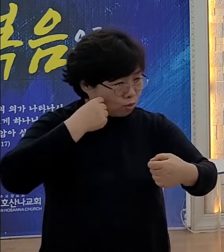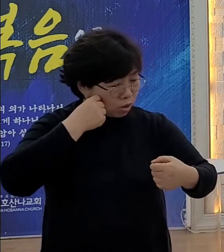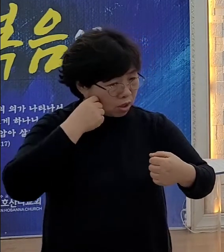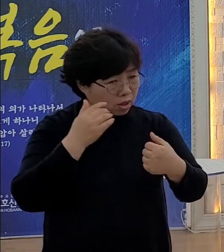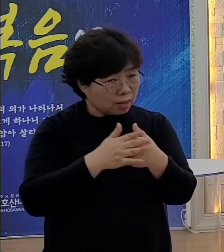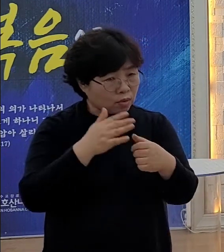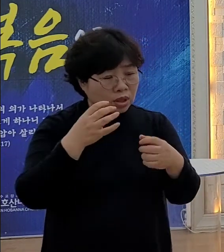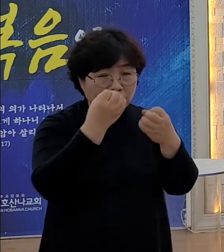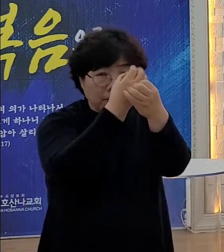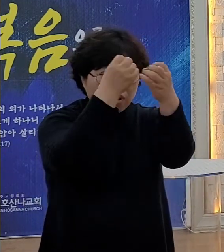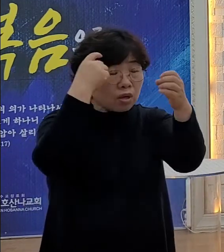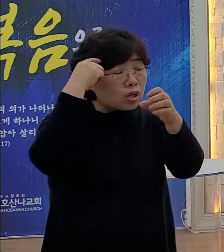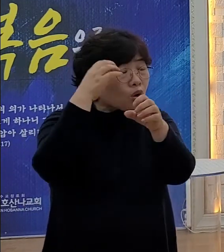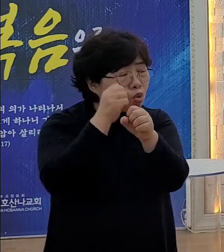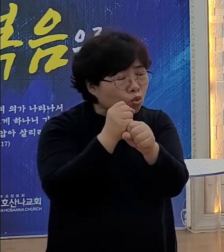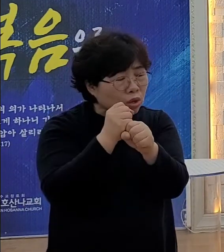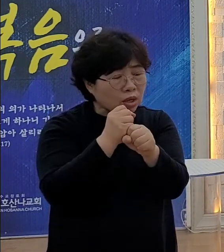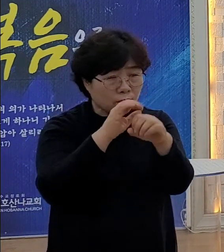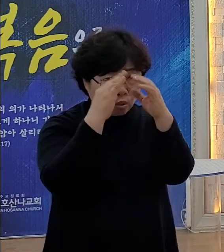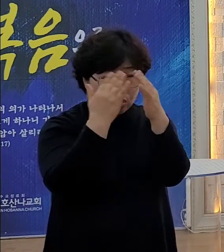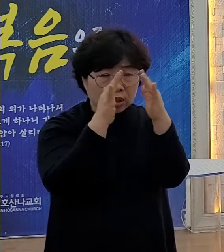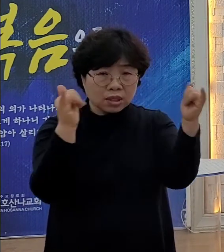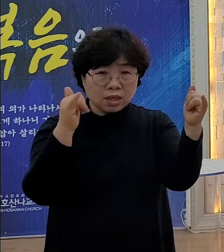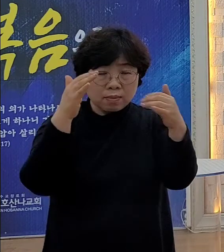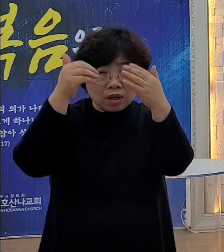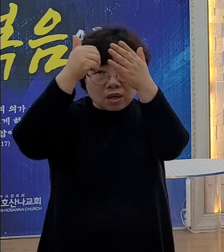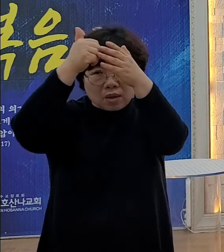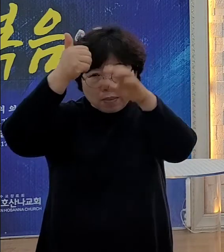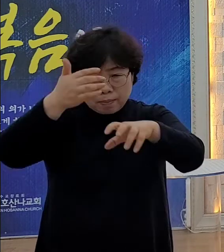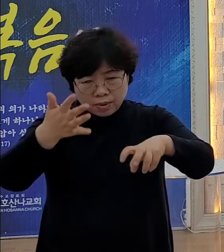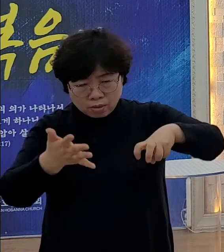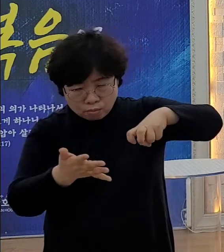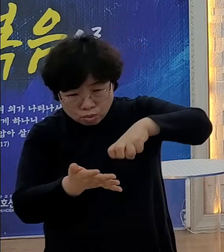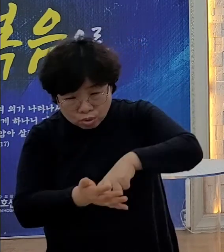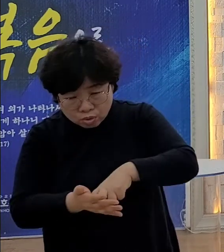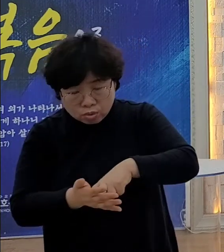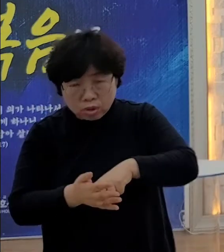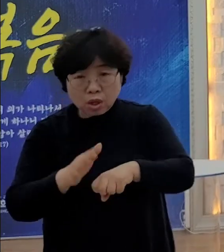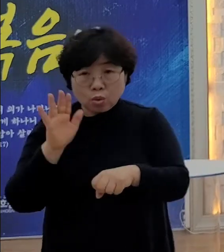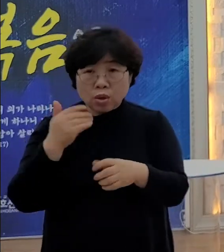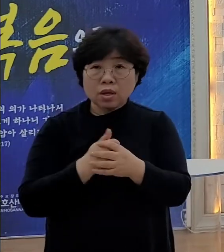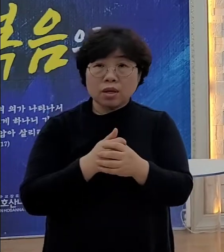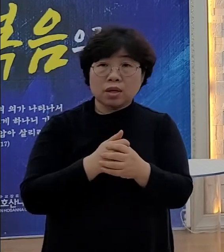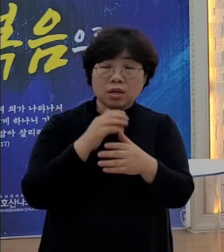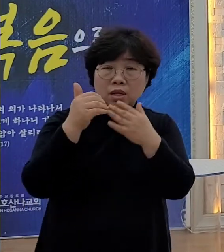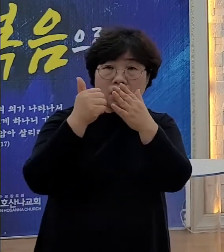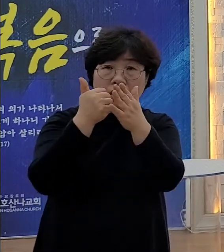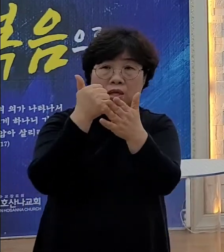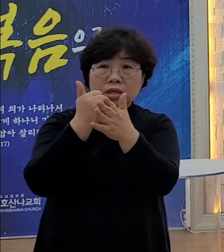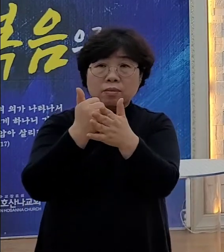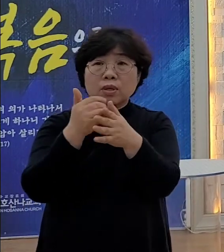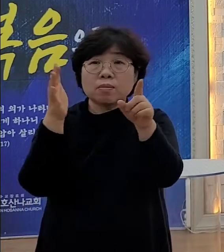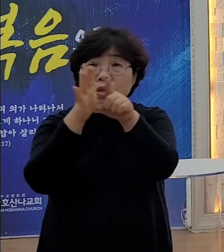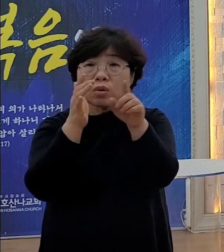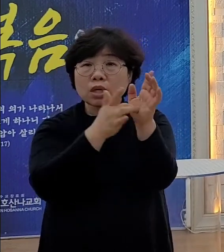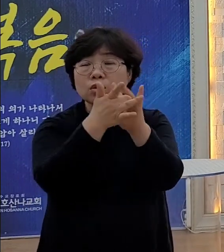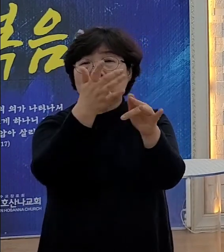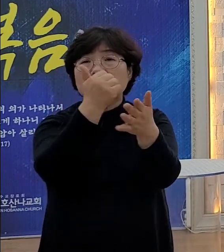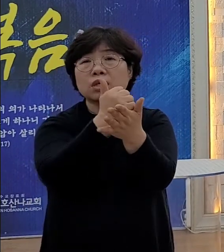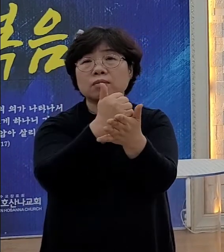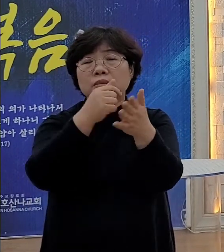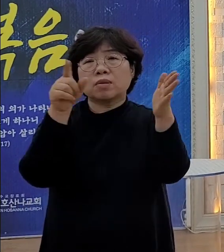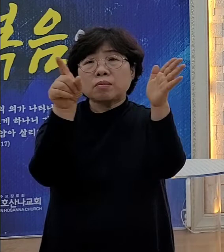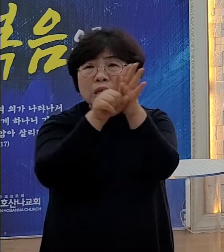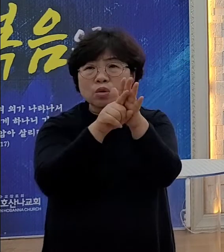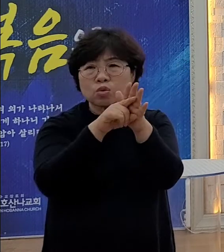모든 학자들은 그 앞에 무릎을 꿇습니다. 하나님의 신비의 세계를 하늘을 연구하는 학자들 99%가 예수를